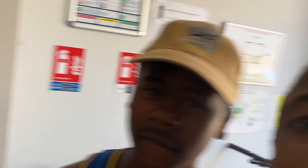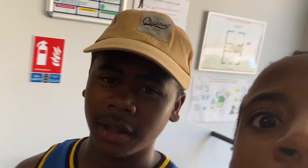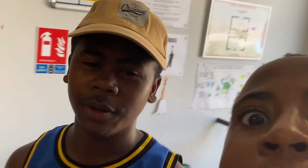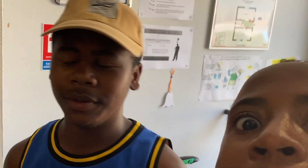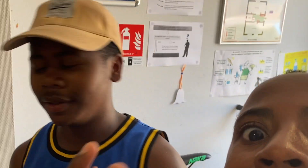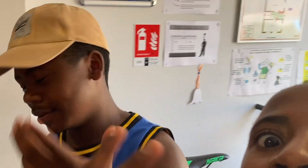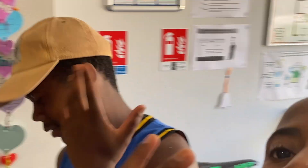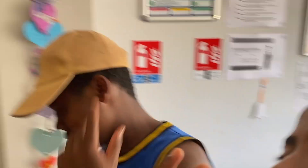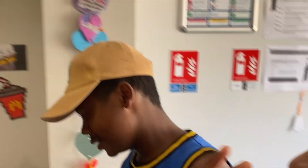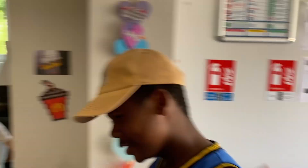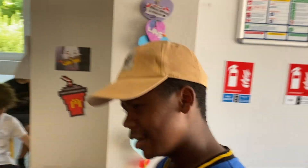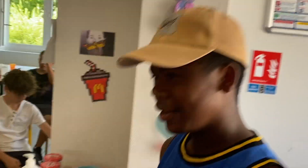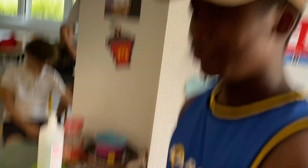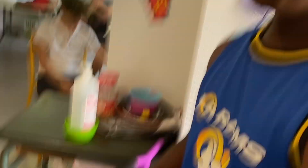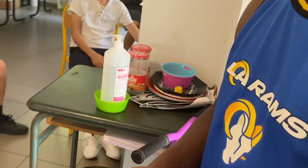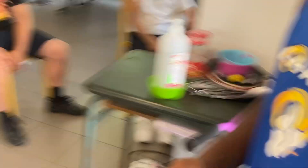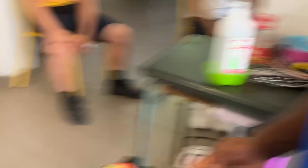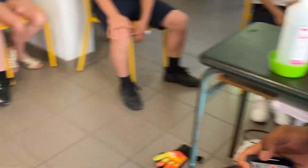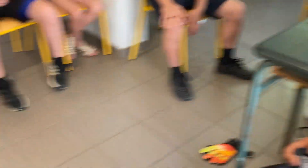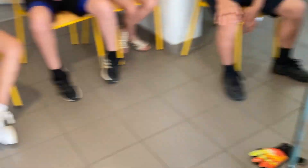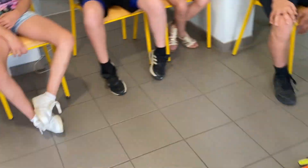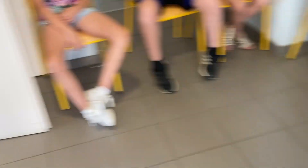Non, mais... Trop bête ce gosse.